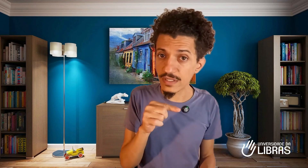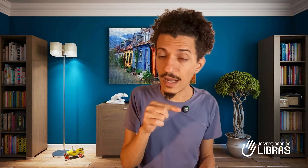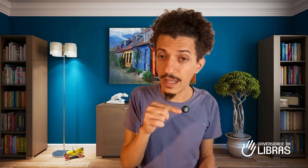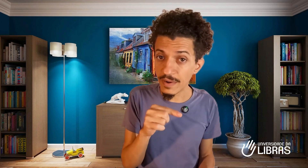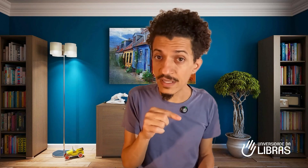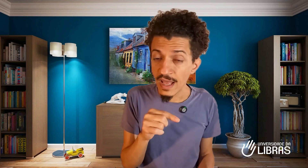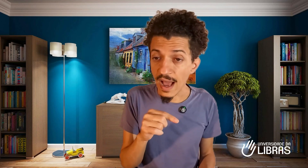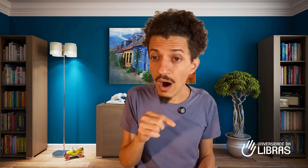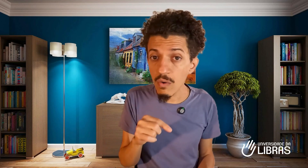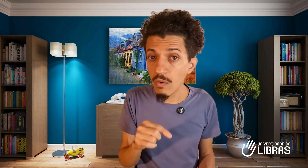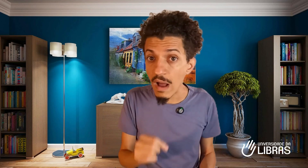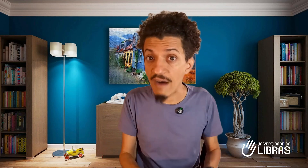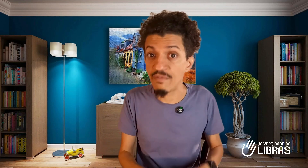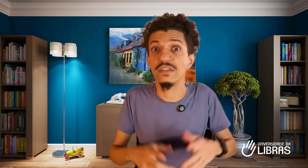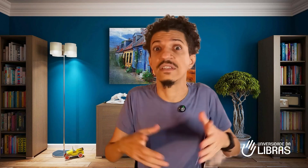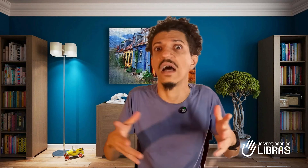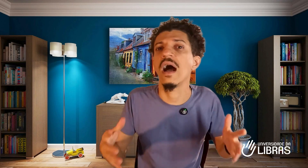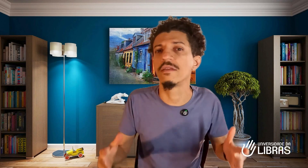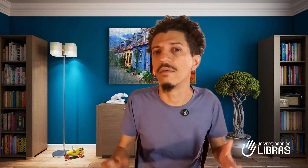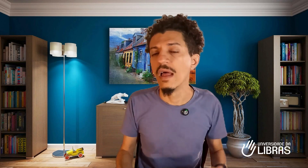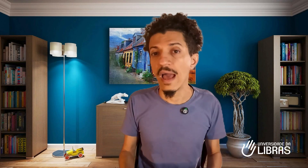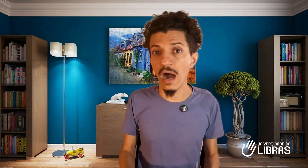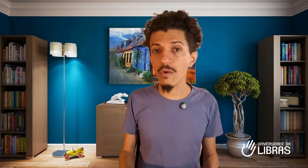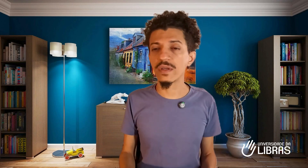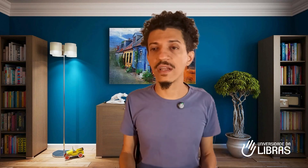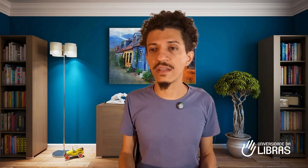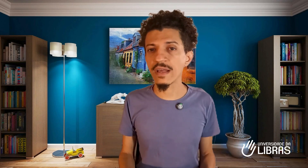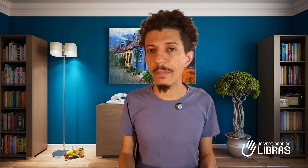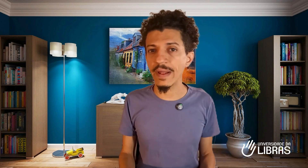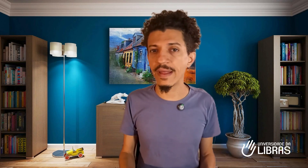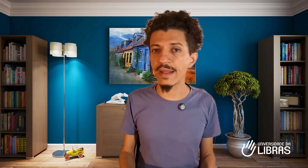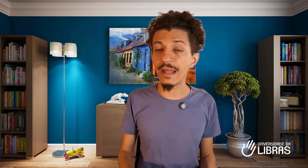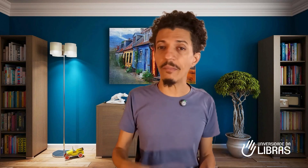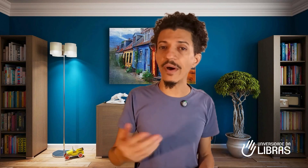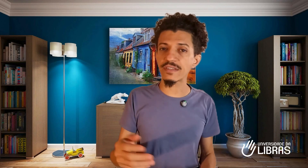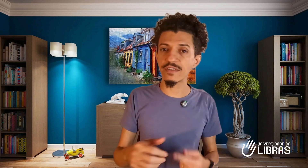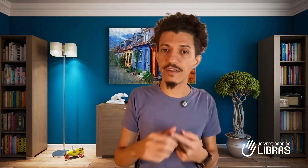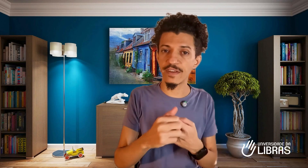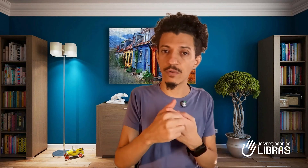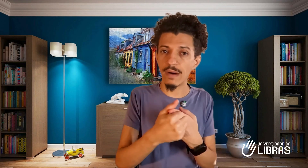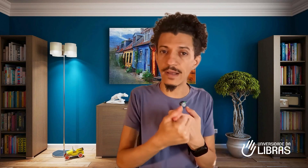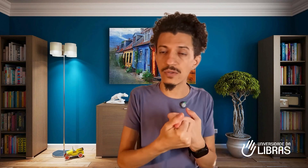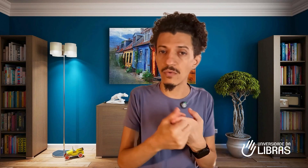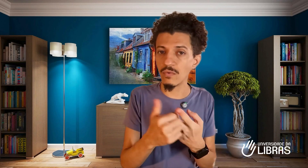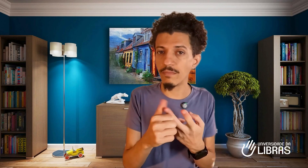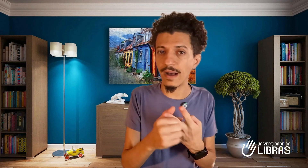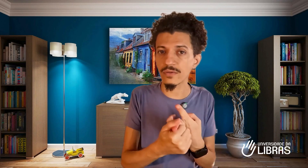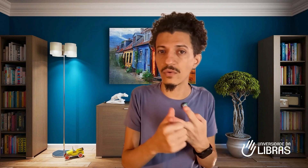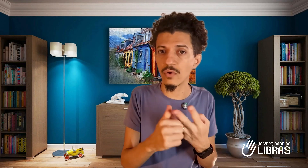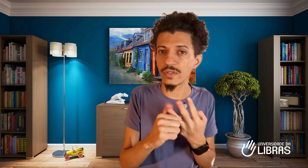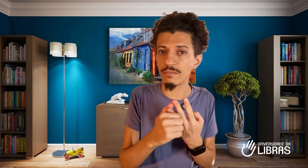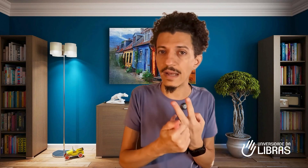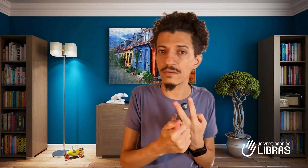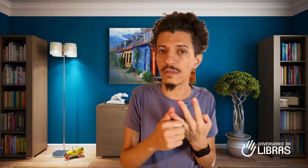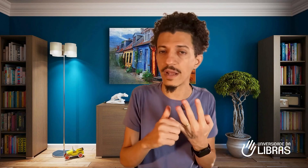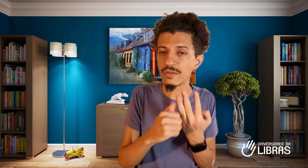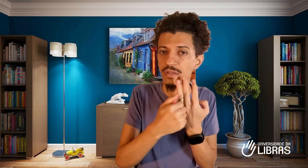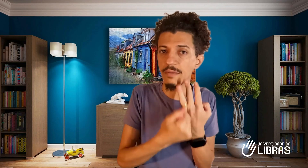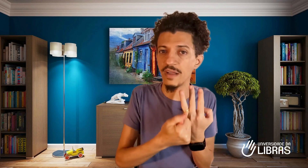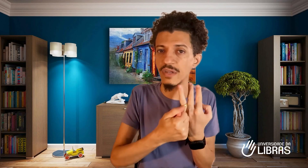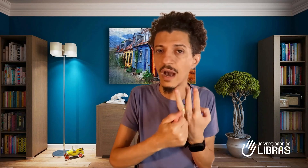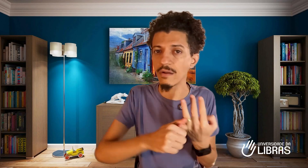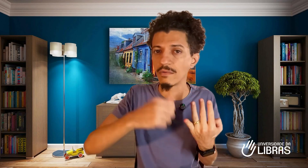classificadores da Libras é algo avançado, é algo que você tem que aprender depois que você fez o básico 1, o básico 2, o básico